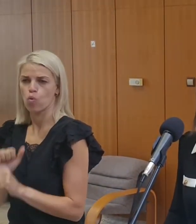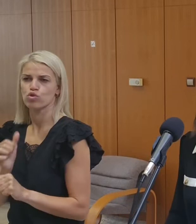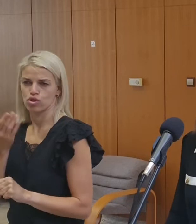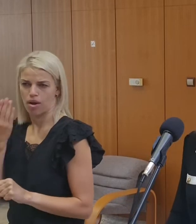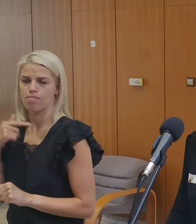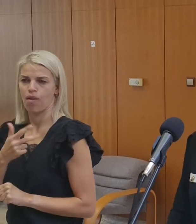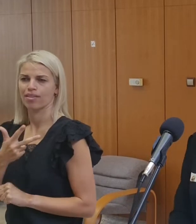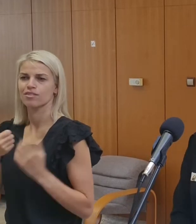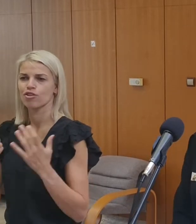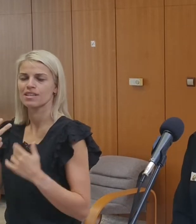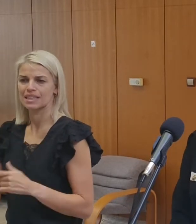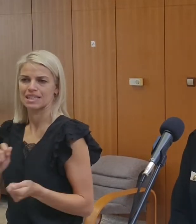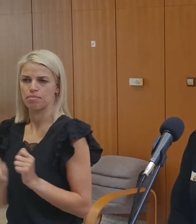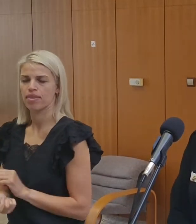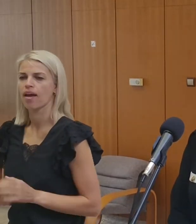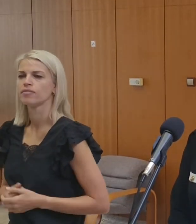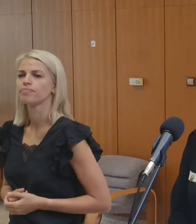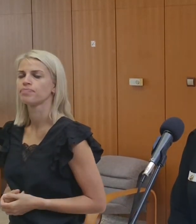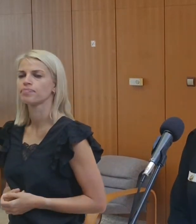paragrafu 36. Pani ministerka,